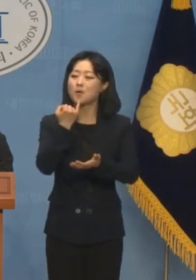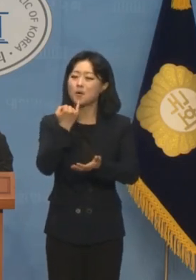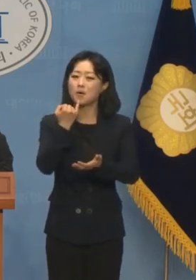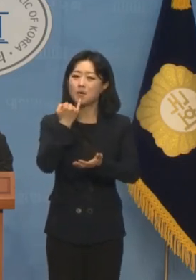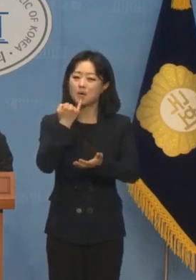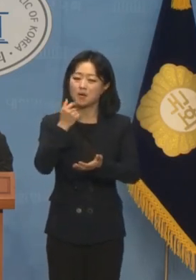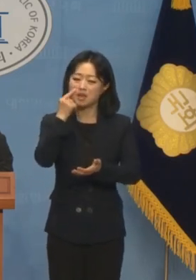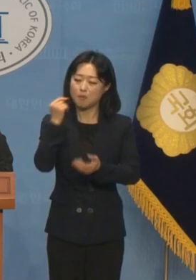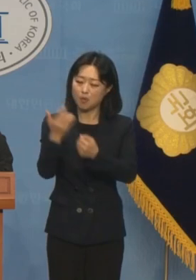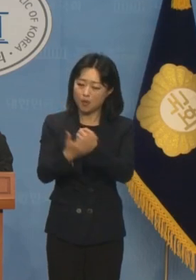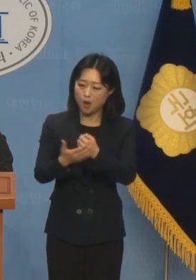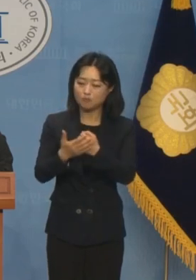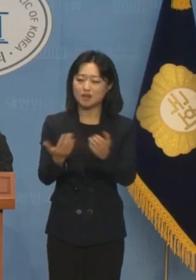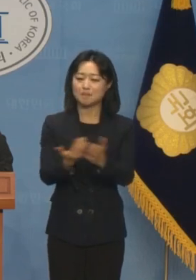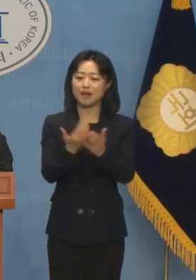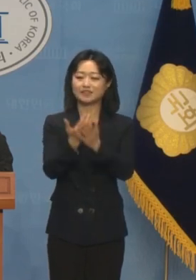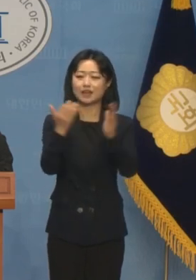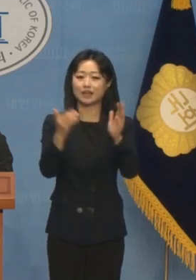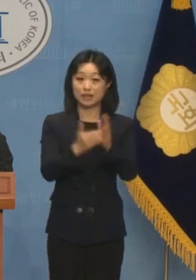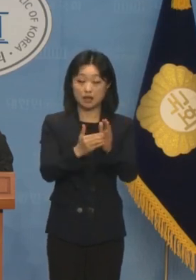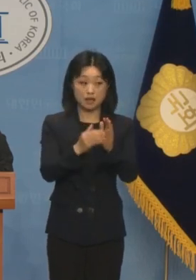분노를 자아냈습니다.